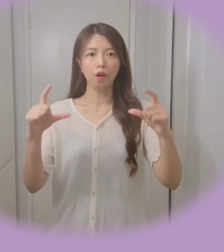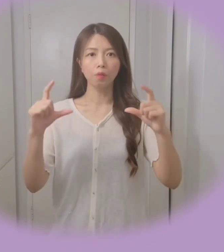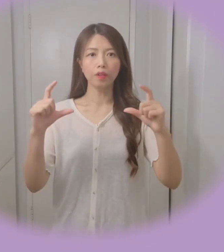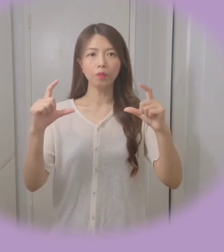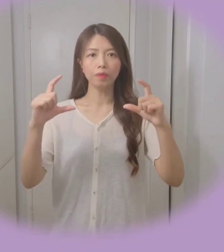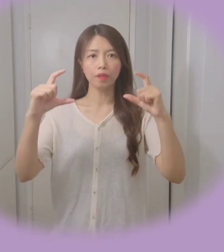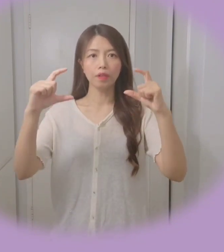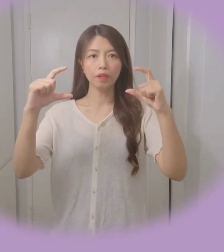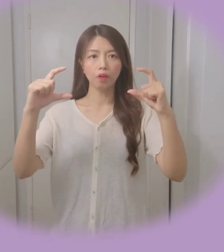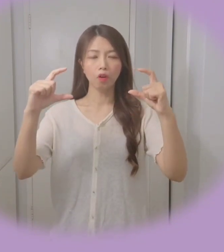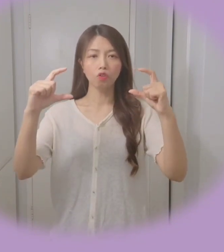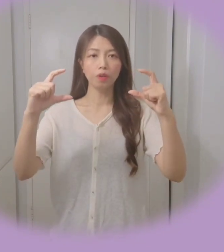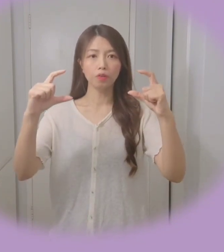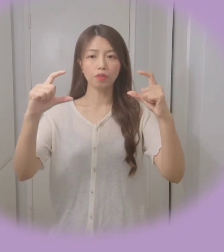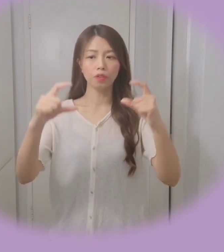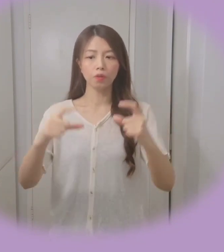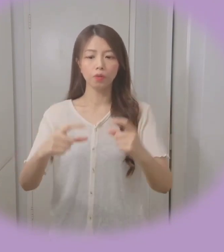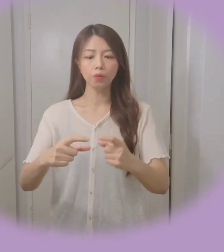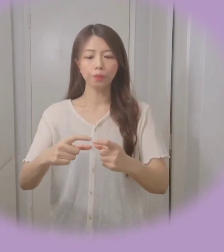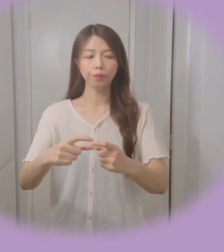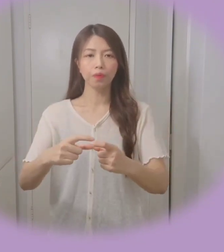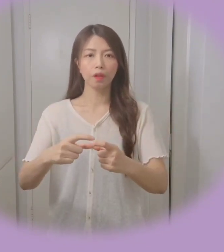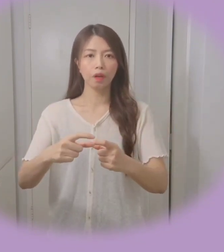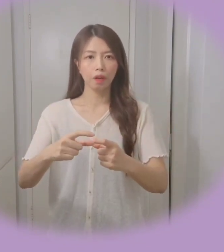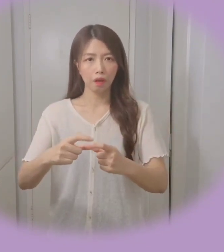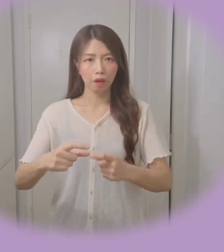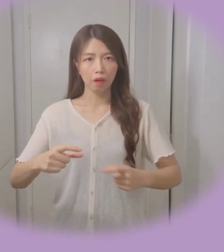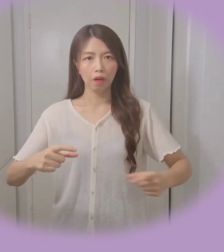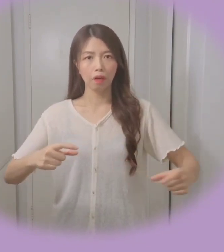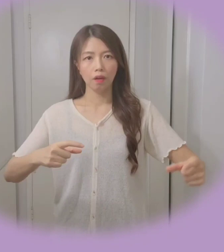수어는요, 엄지검지를 이렇게 구부려 주시고